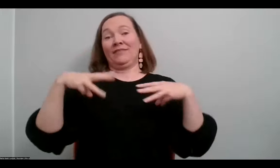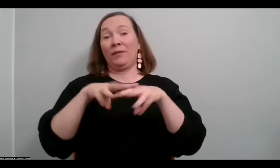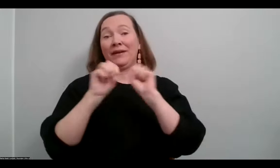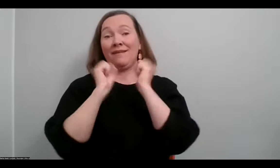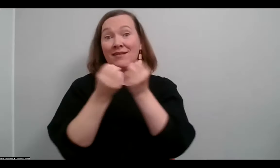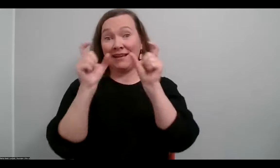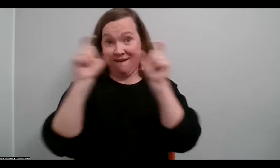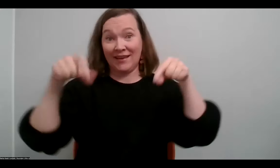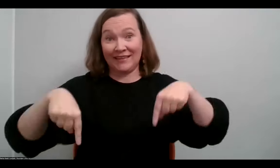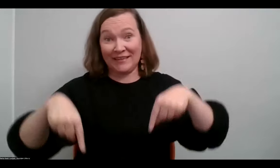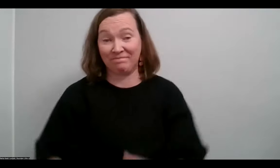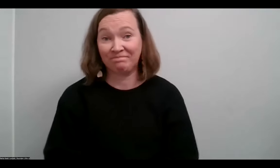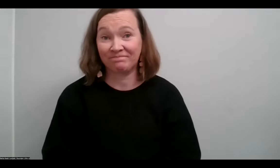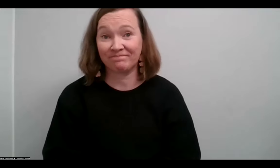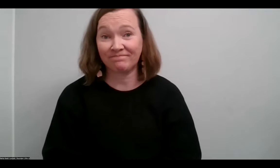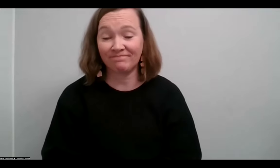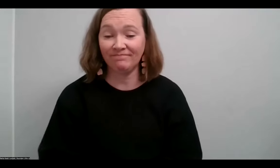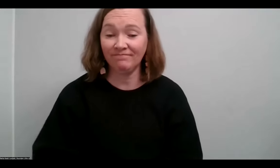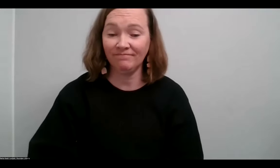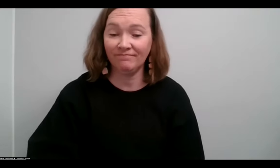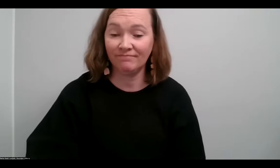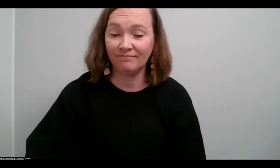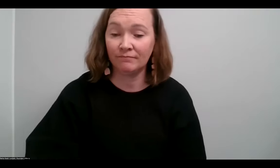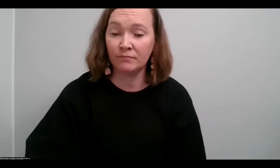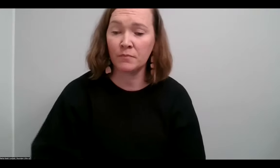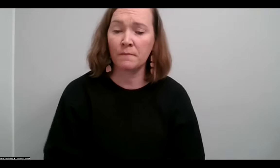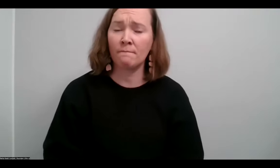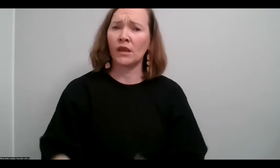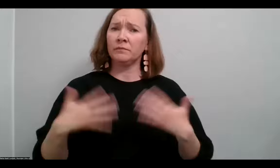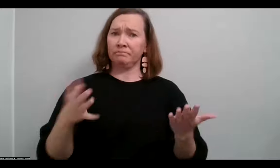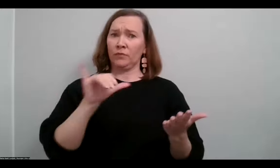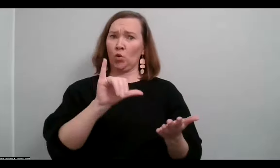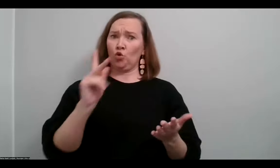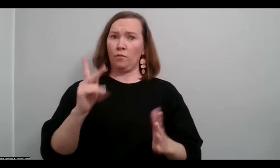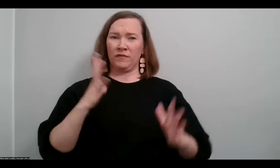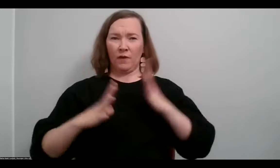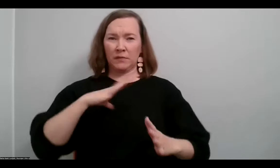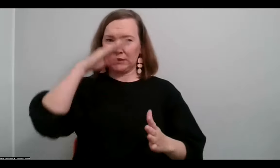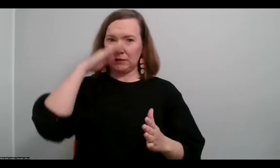Eli todella tärkeä aihe meillä tässä webinaarissa siis käsillä.